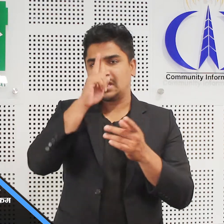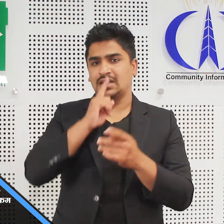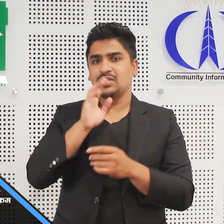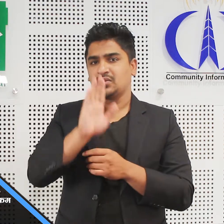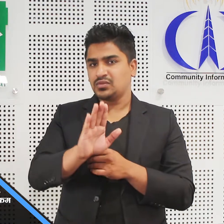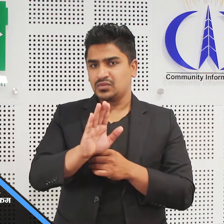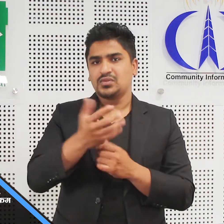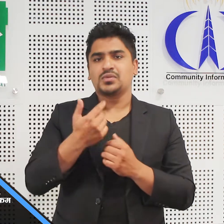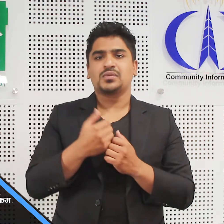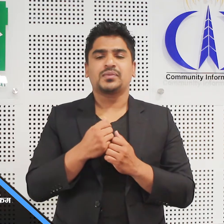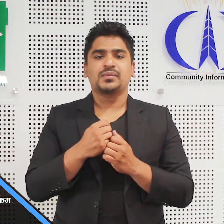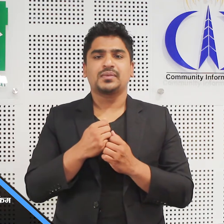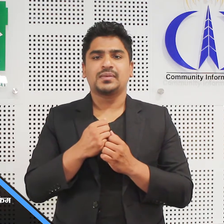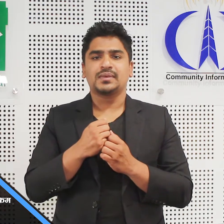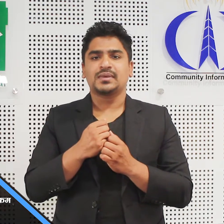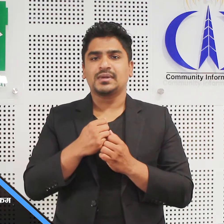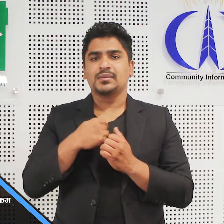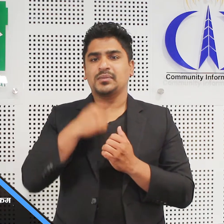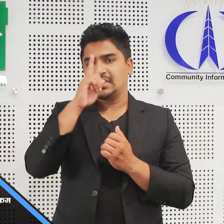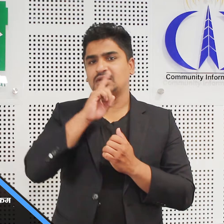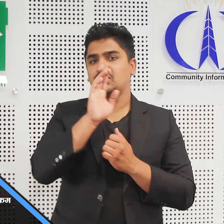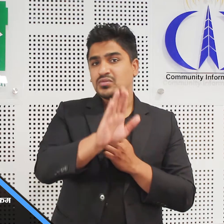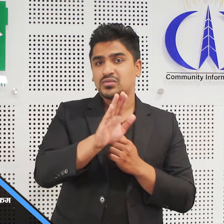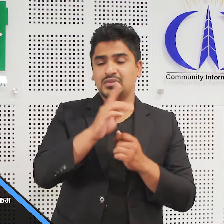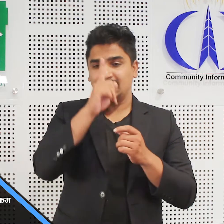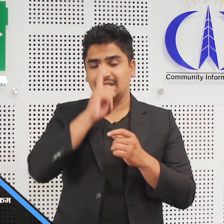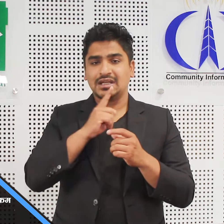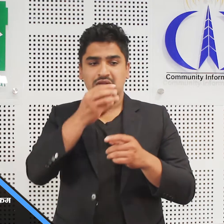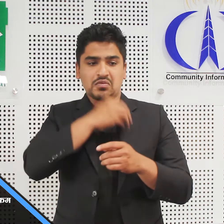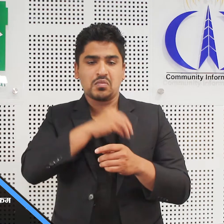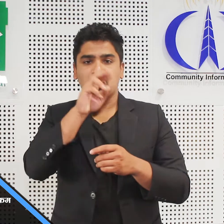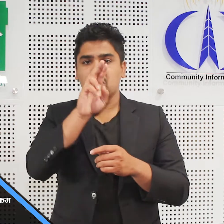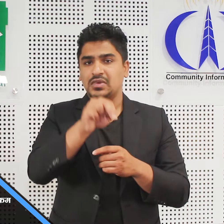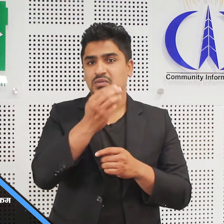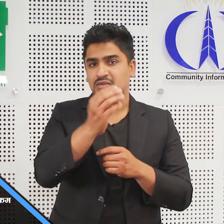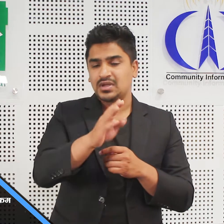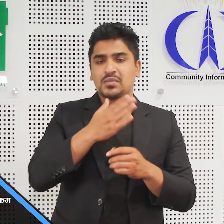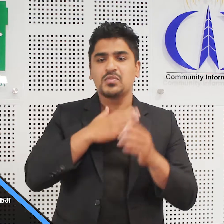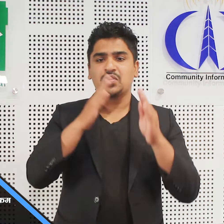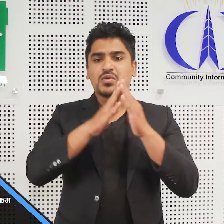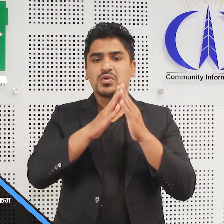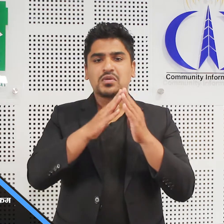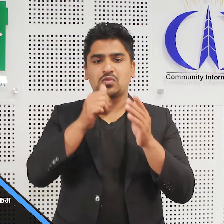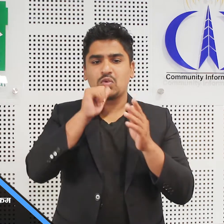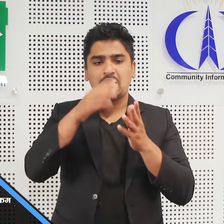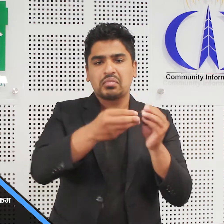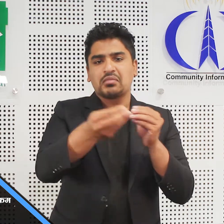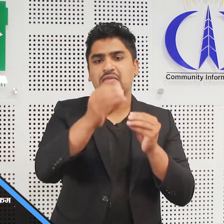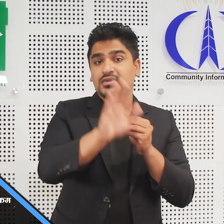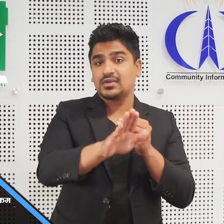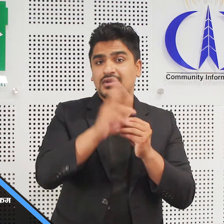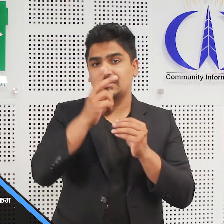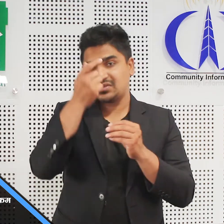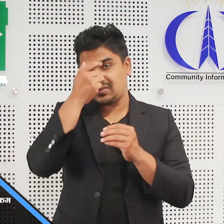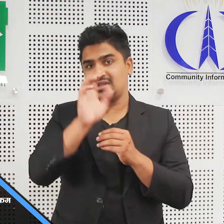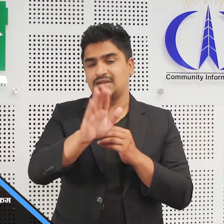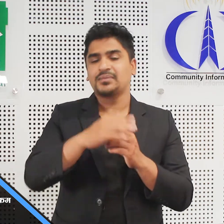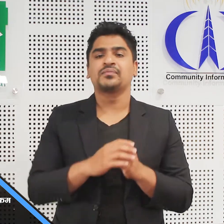हाम्रा खाइला नै पुगै छलै, अकेला छै, खेत पथार नै छलै, बगरमे घर छलै। मिथिला